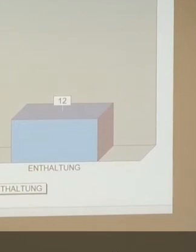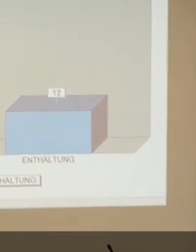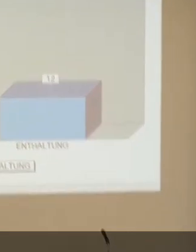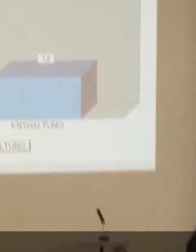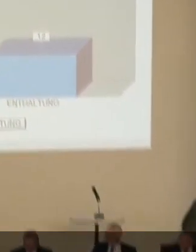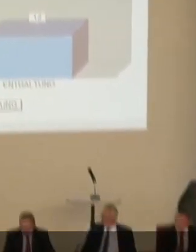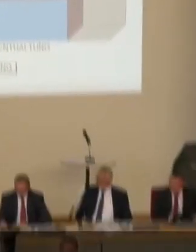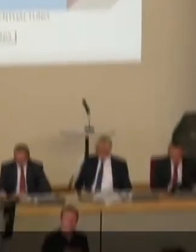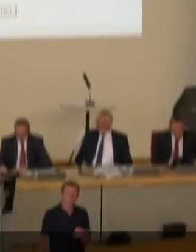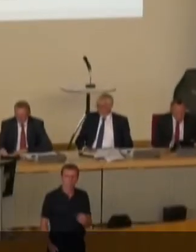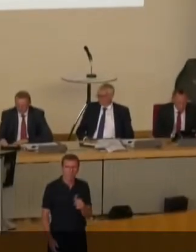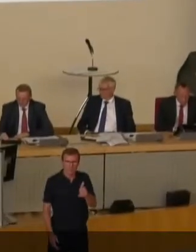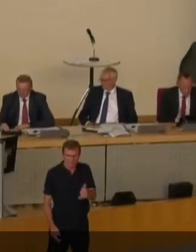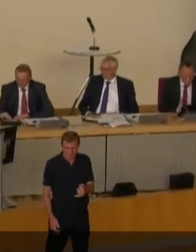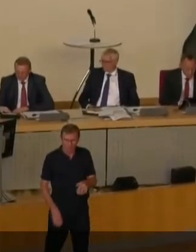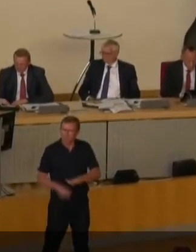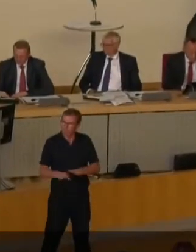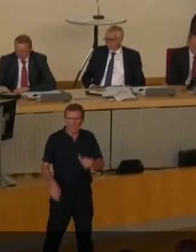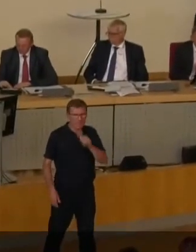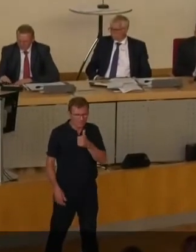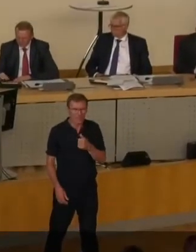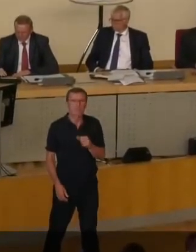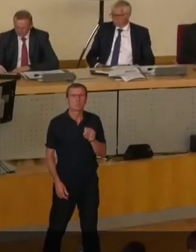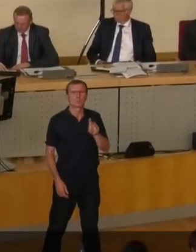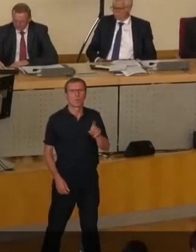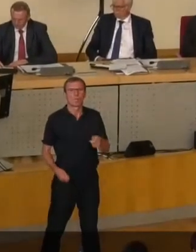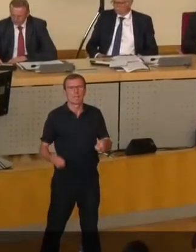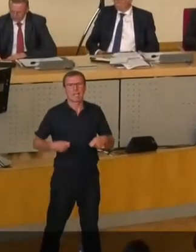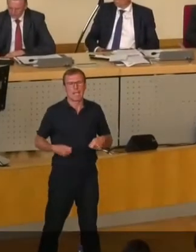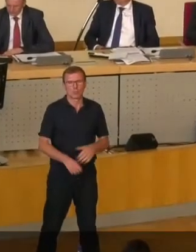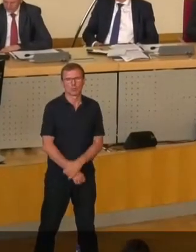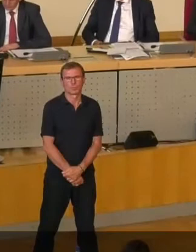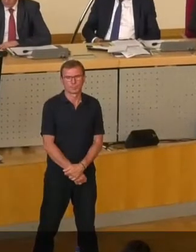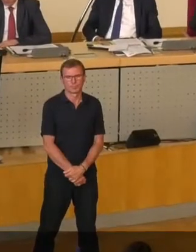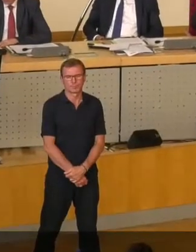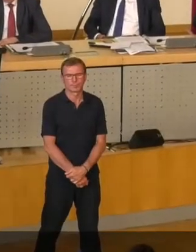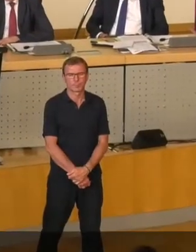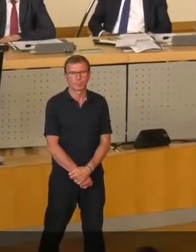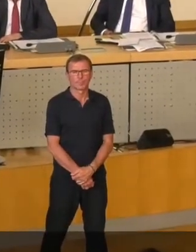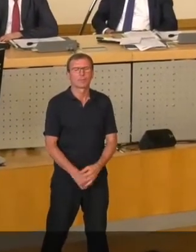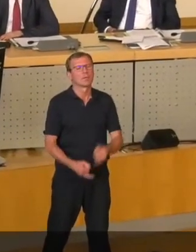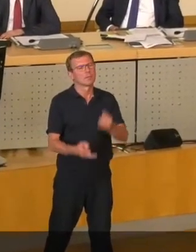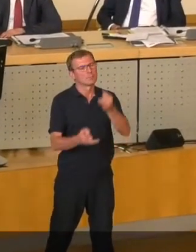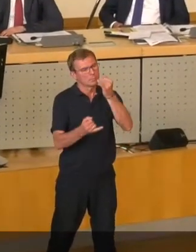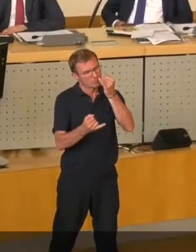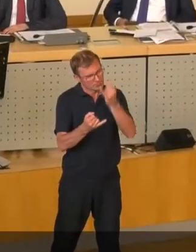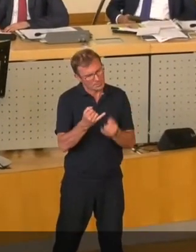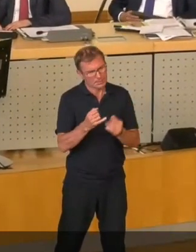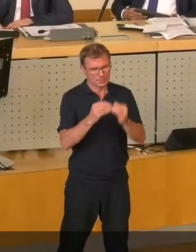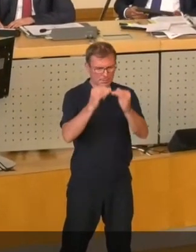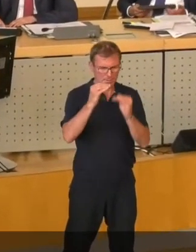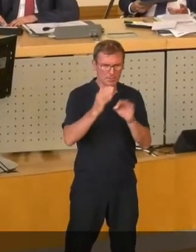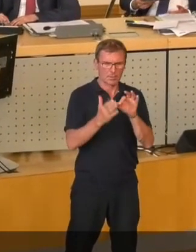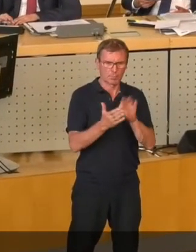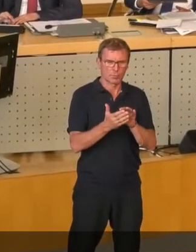56 Ja, keine Nein, zwölf Enthaltungen. Und dann last but not least kommen